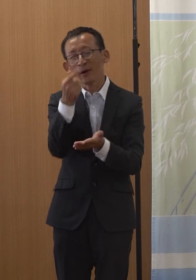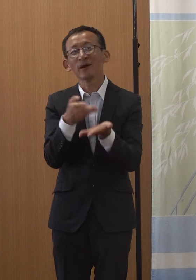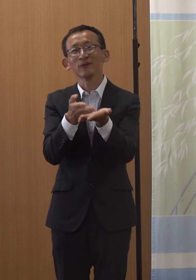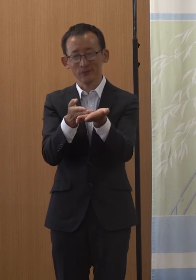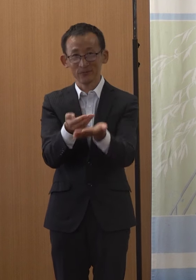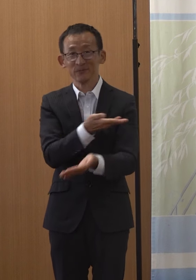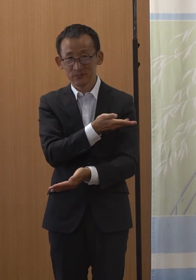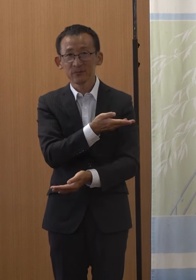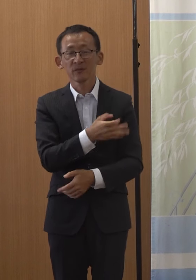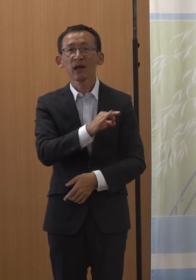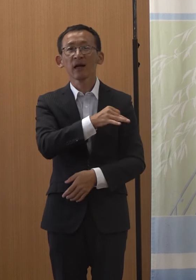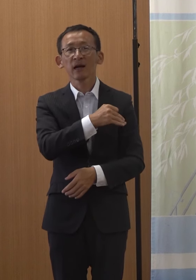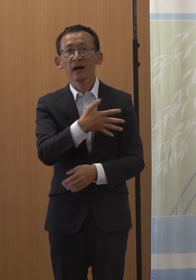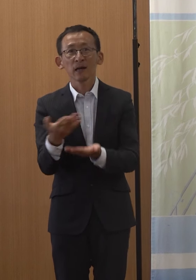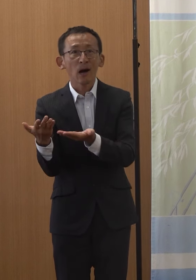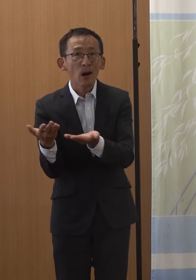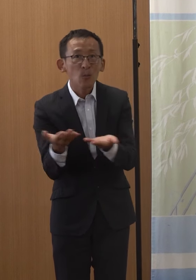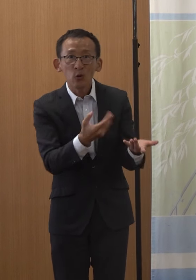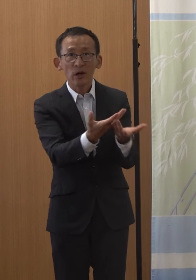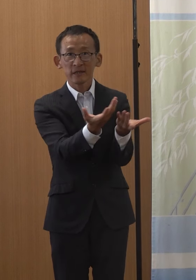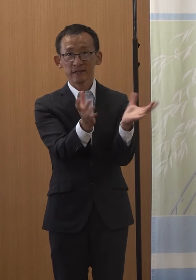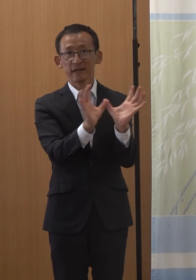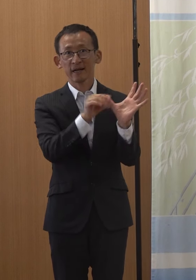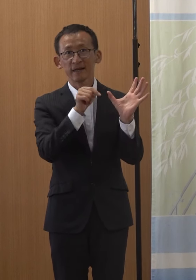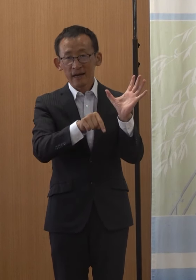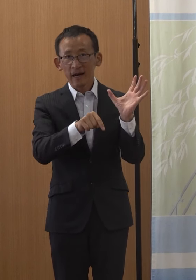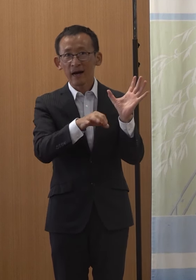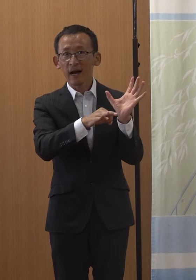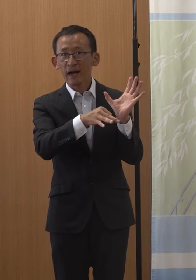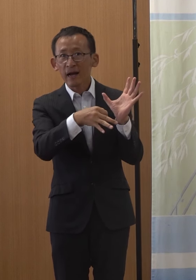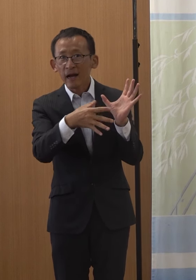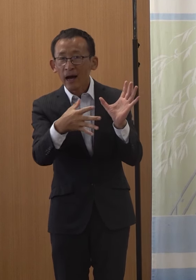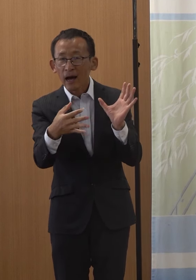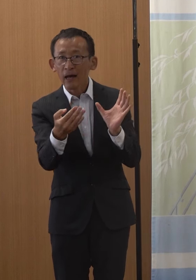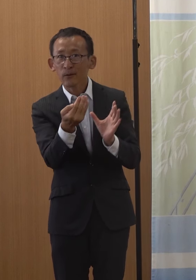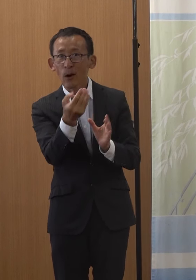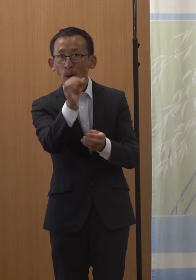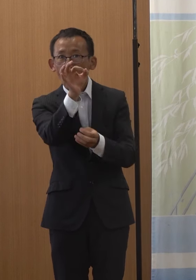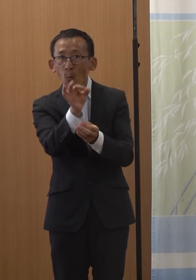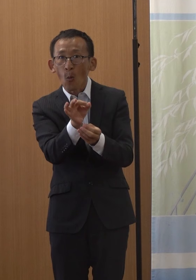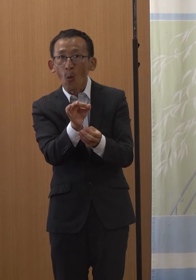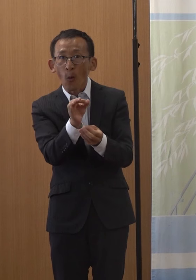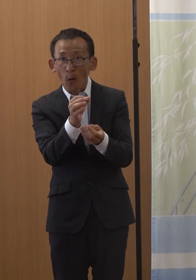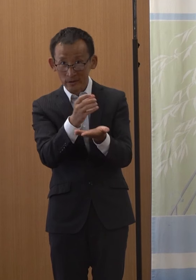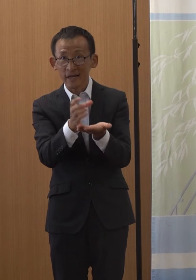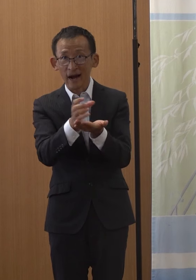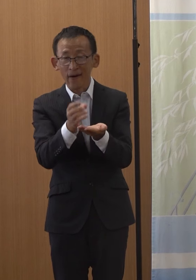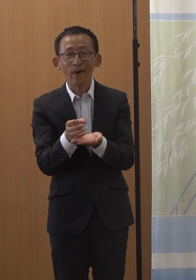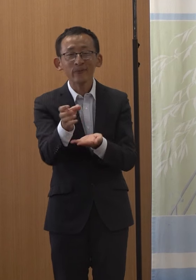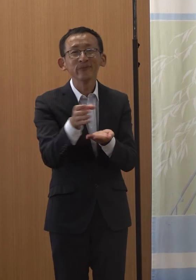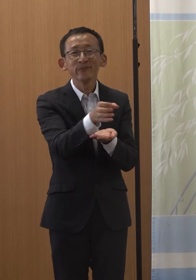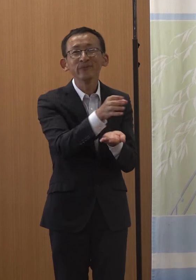金沢もてなし隊、加賀紅茶を、配って、いただいているんですけれども、そのもてな